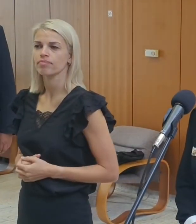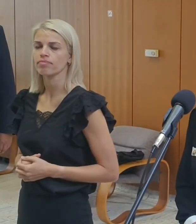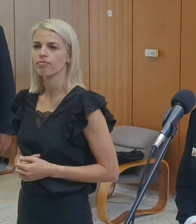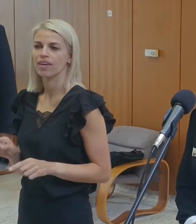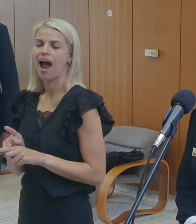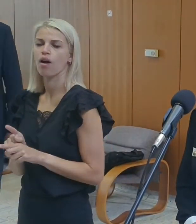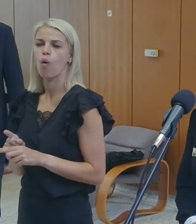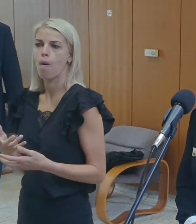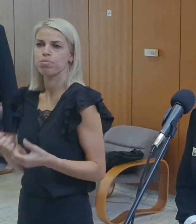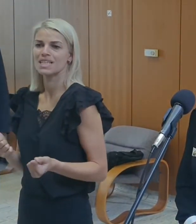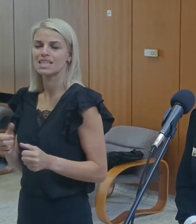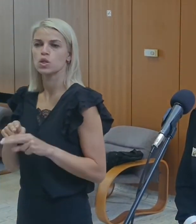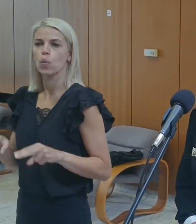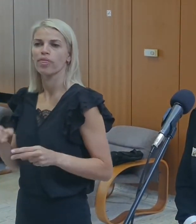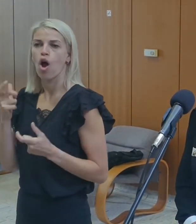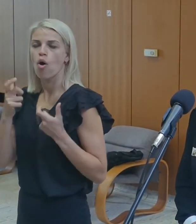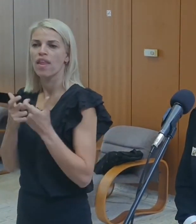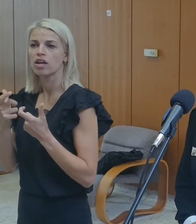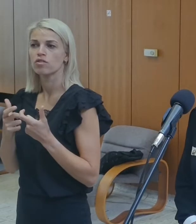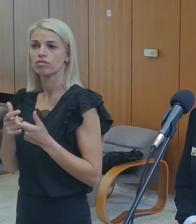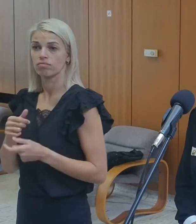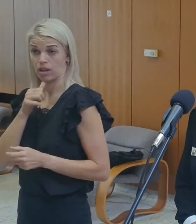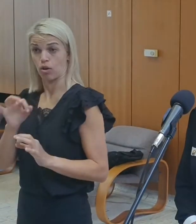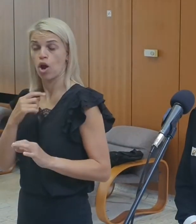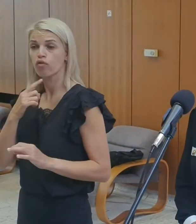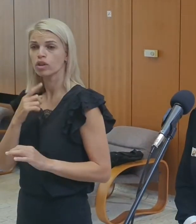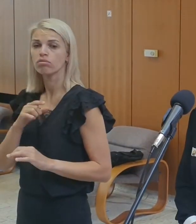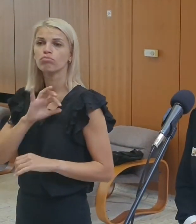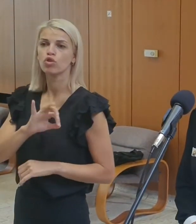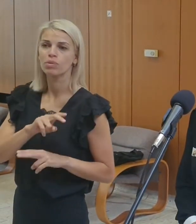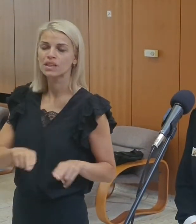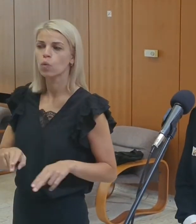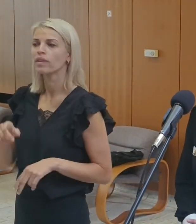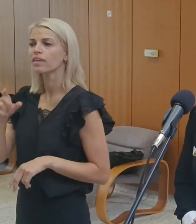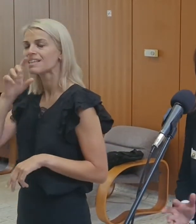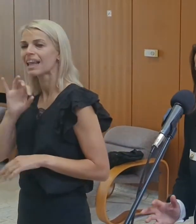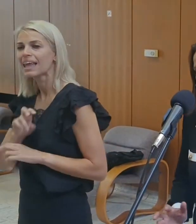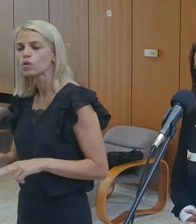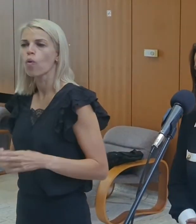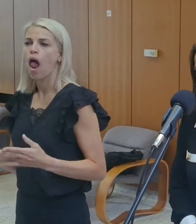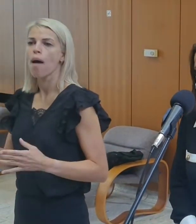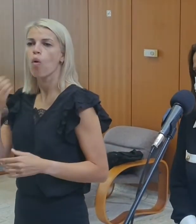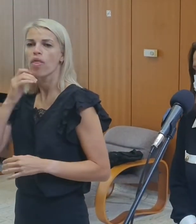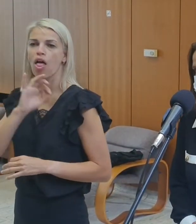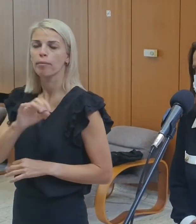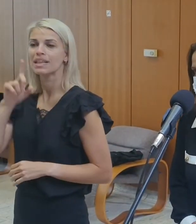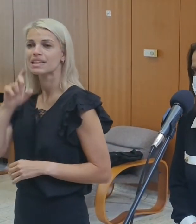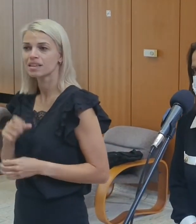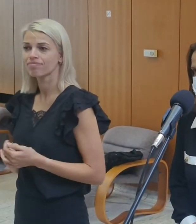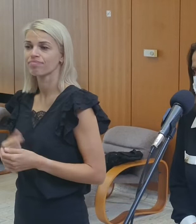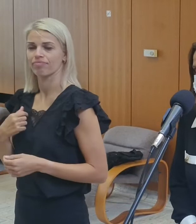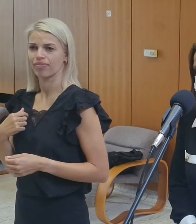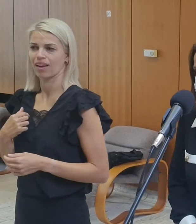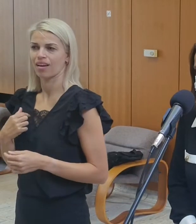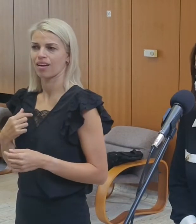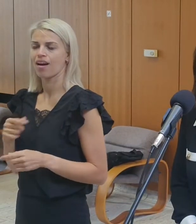by to súd rozsúdil, že kto je teraz dobrý a vie hovoriť o jednom, ktorý sú dobrý a o tom, ktorý sú zlý? Ja myslím, že už som na to odpovedala. Cítim aj ja potom byť v